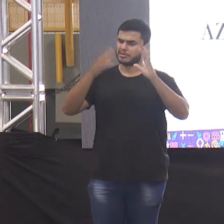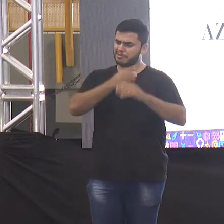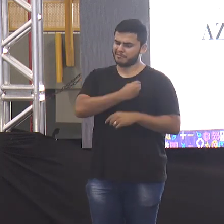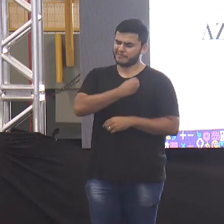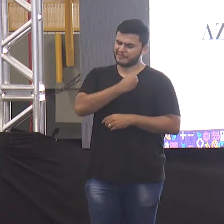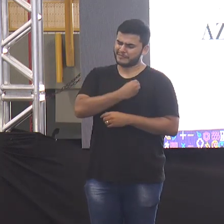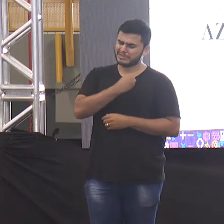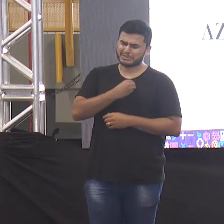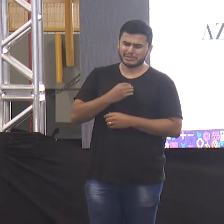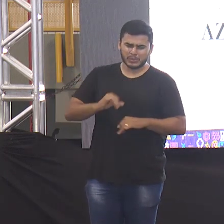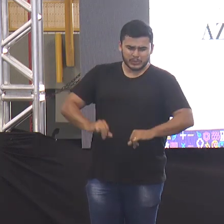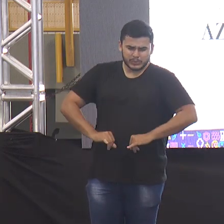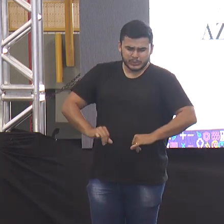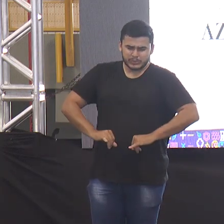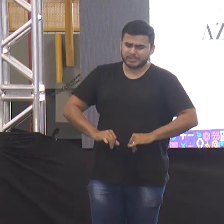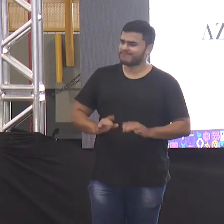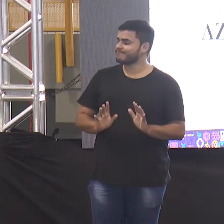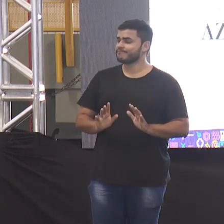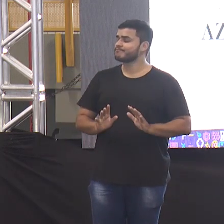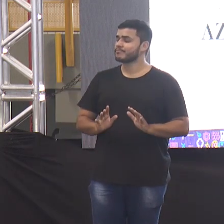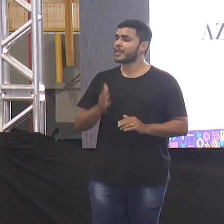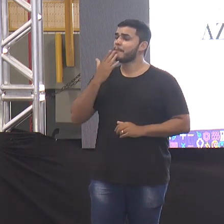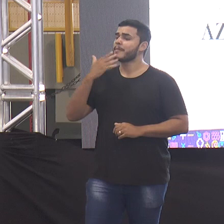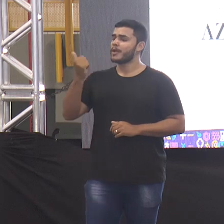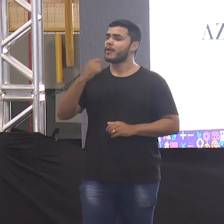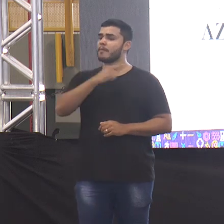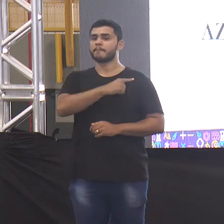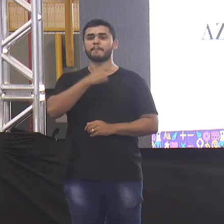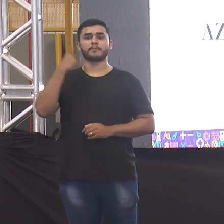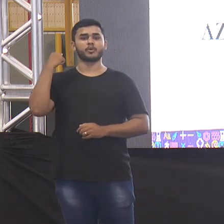viver. E é o que a gente vê aí.